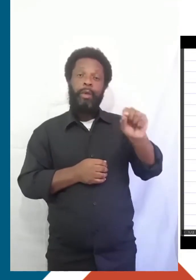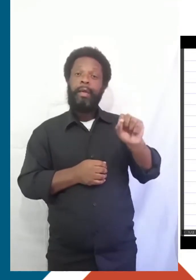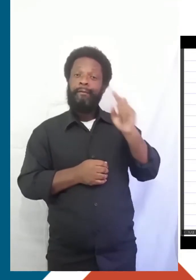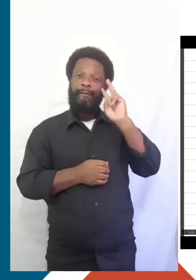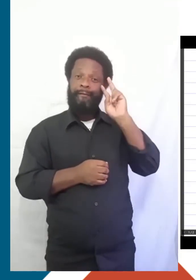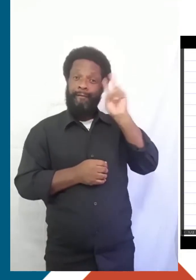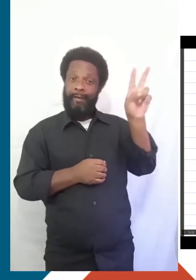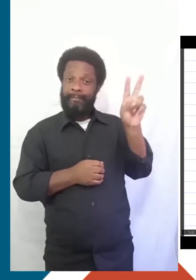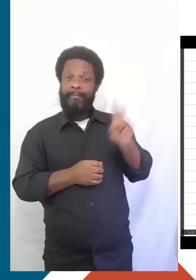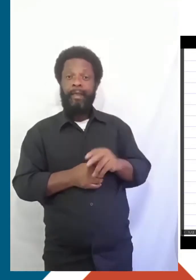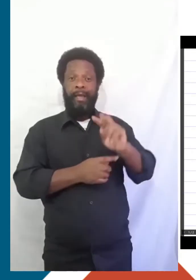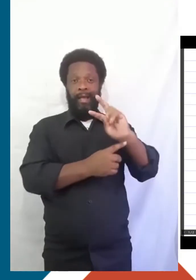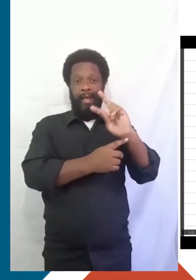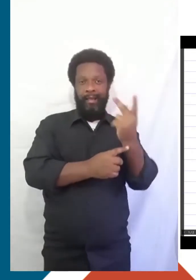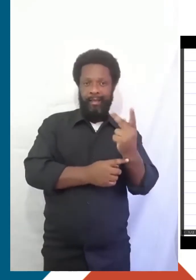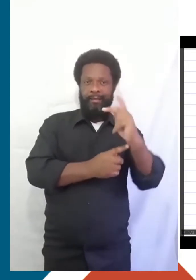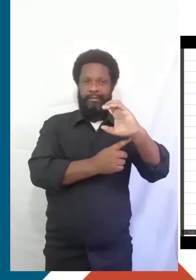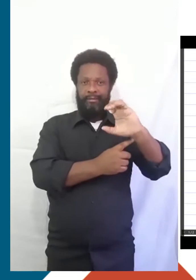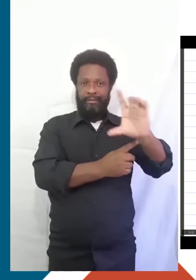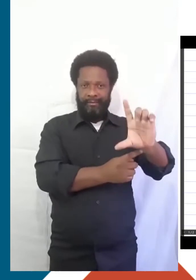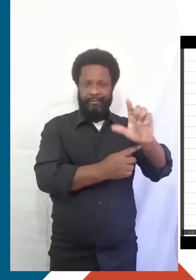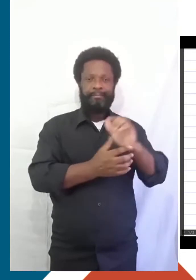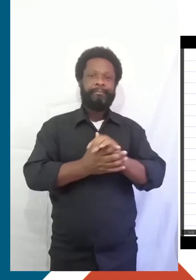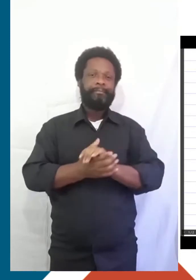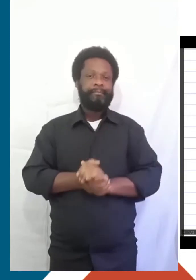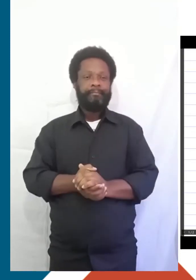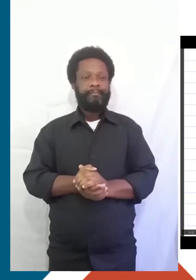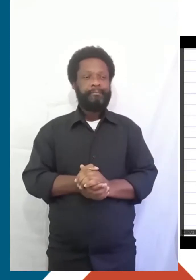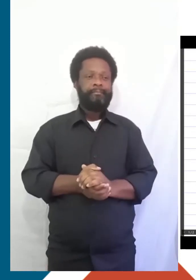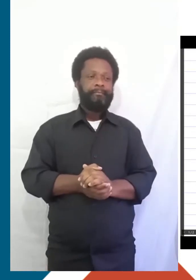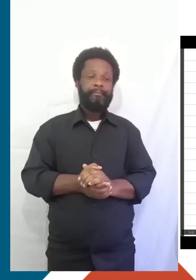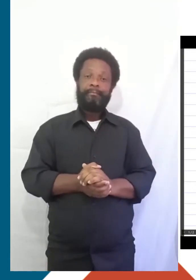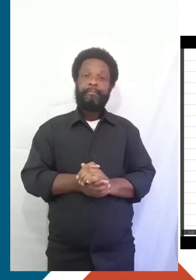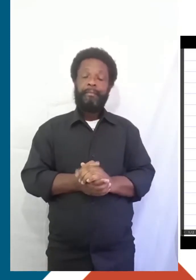polar o HCl.